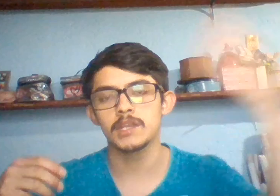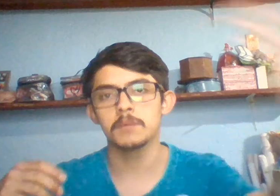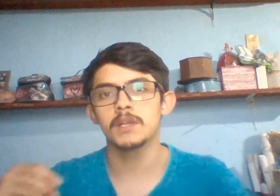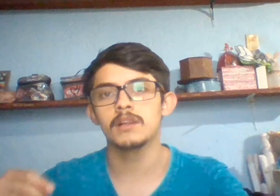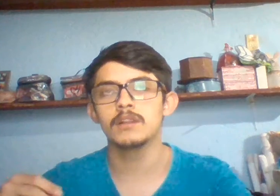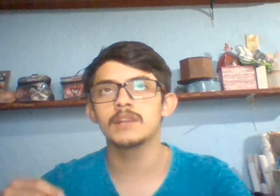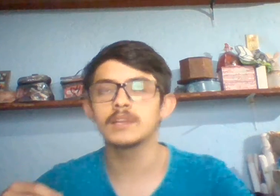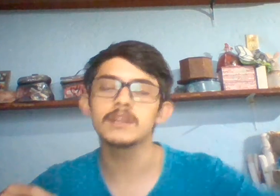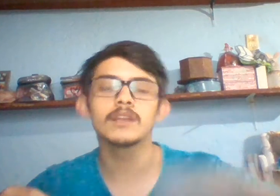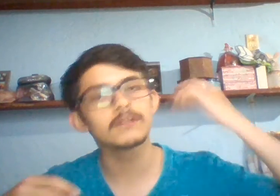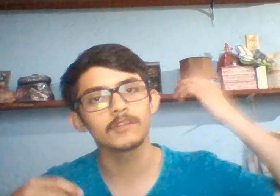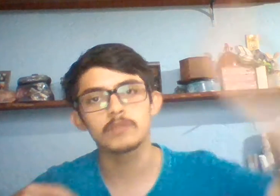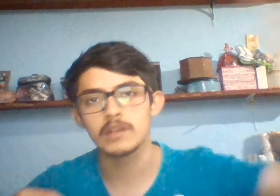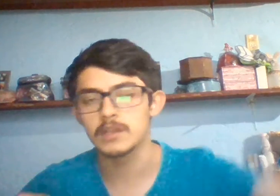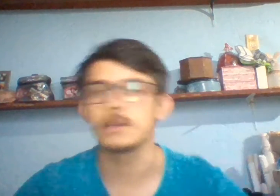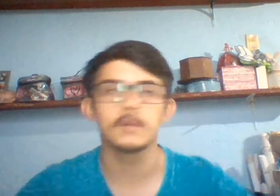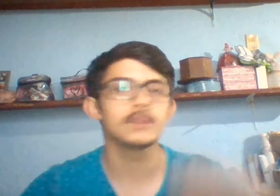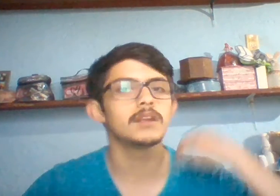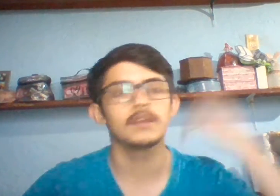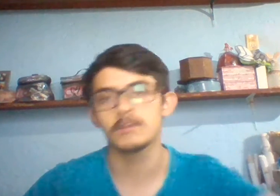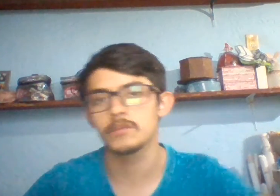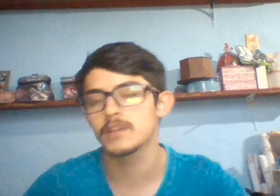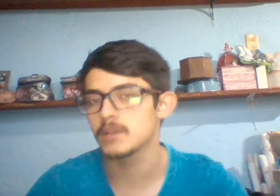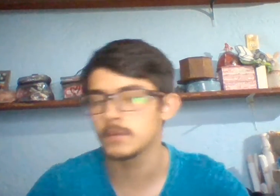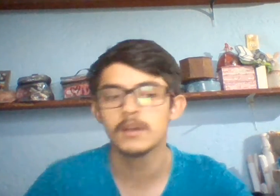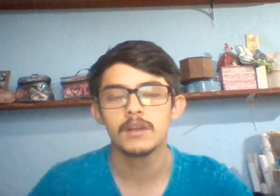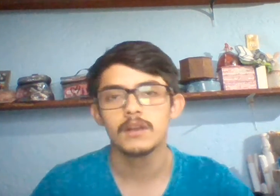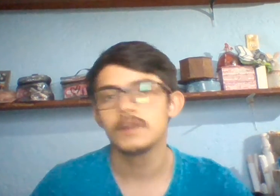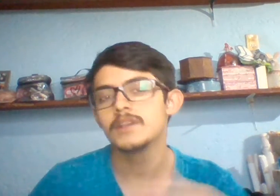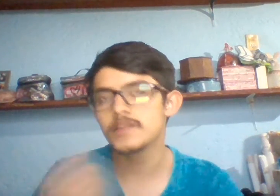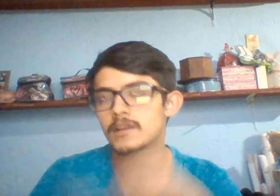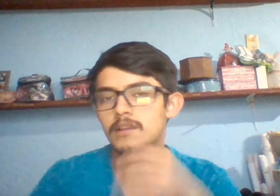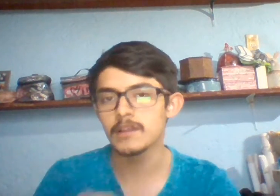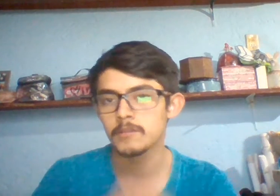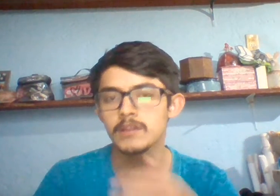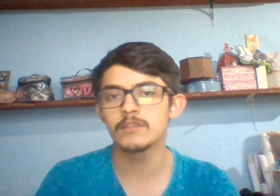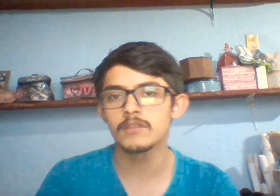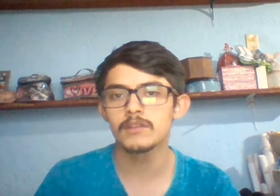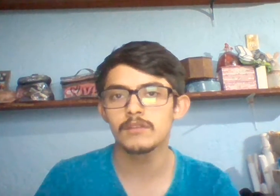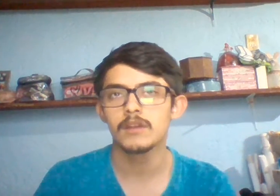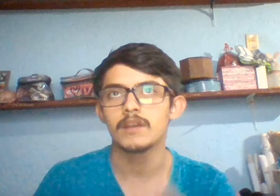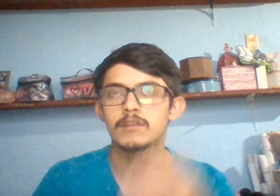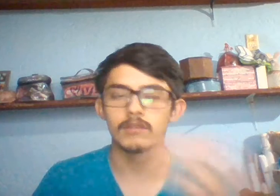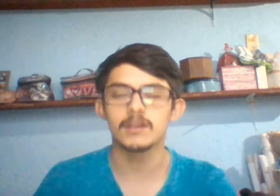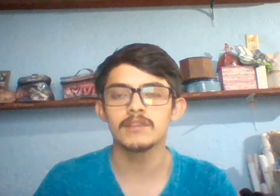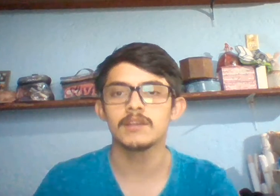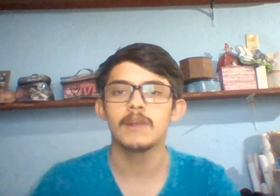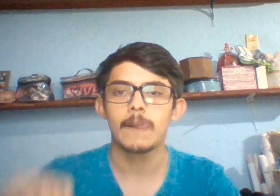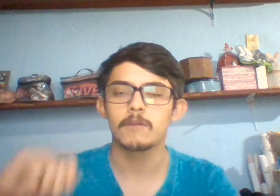activa el alternador, después activa la batería, después activa y entonces es lo que hace. Cuando